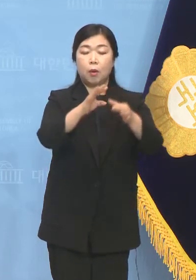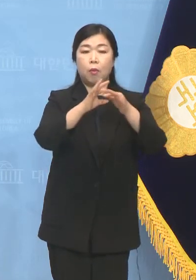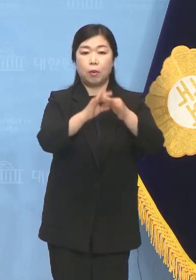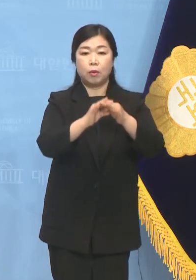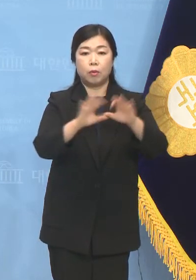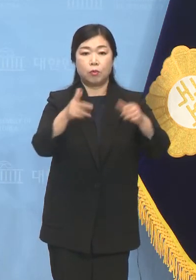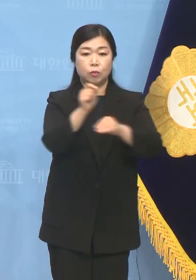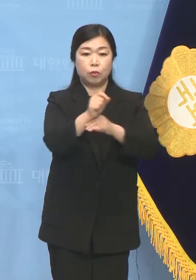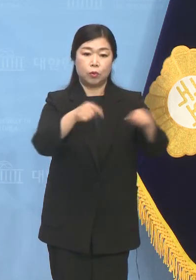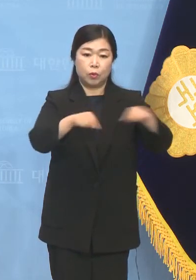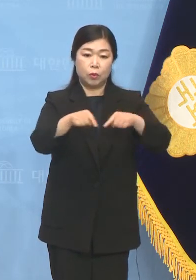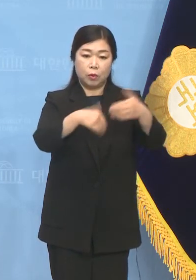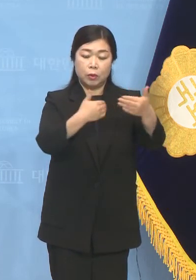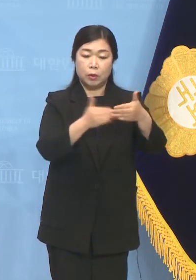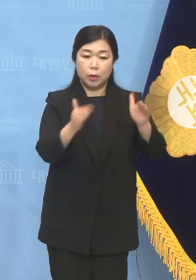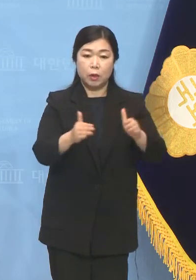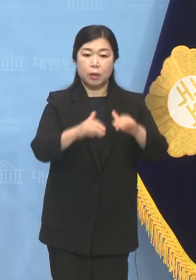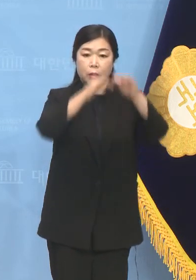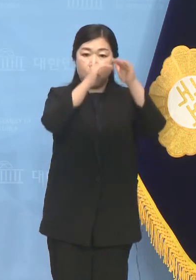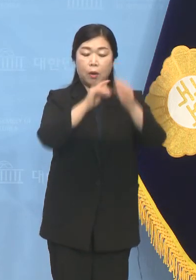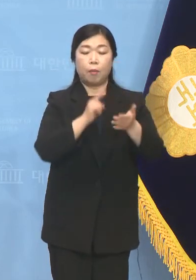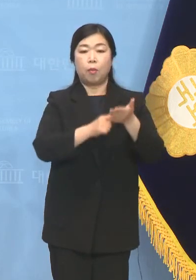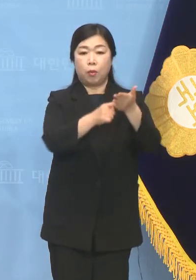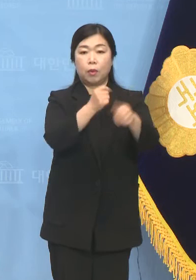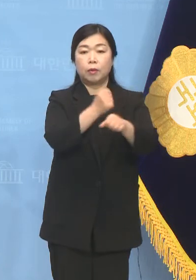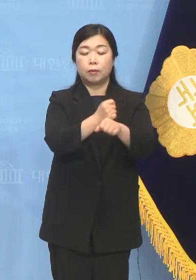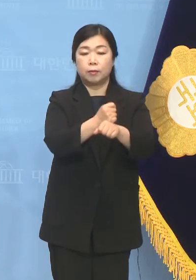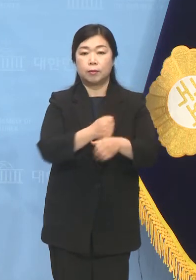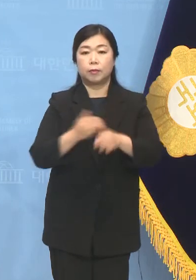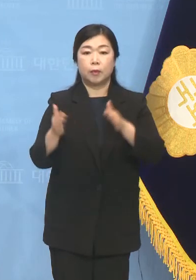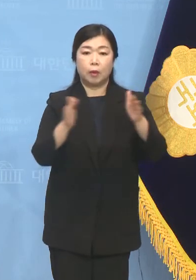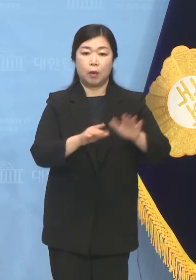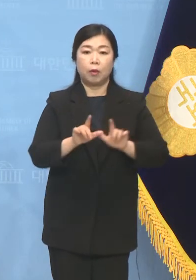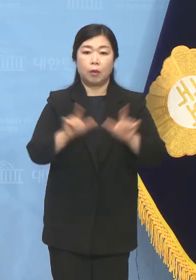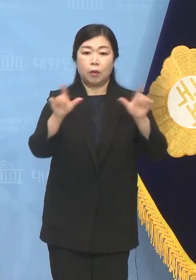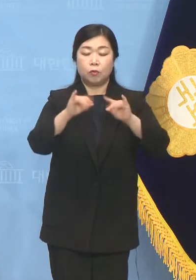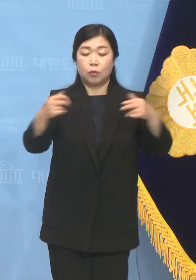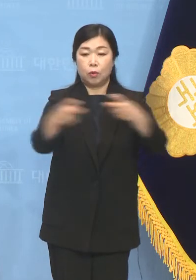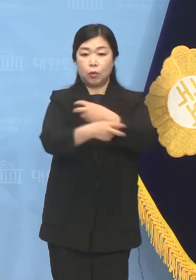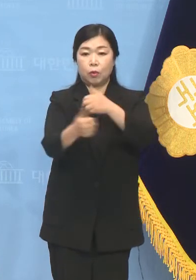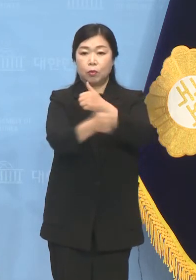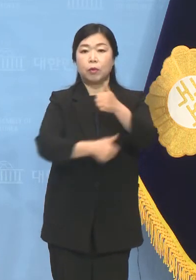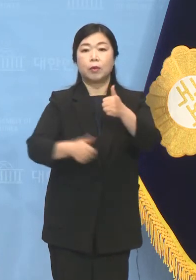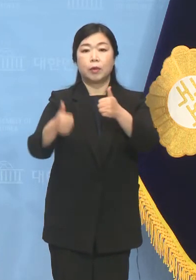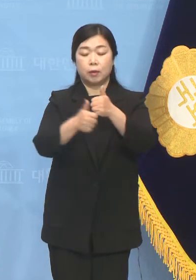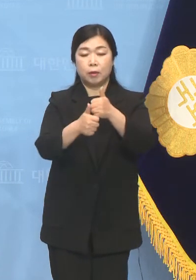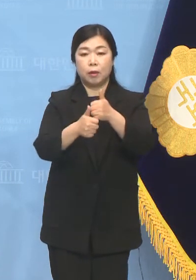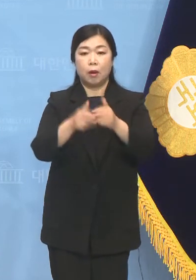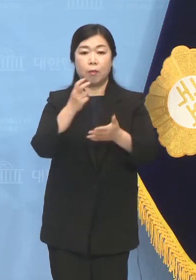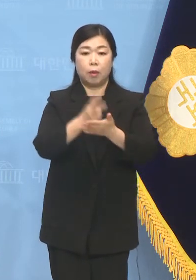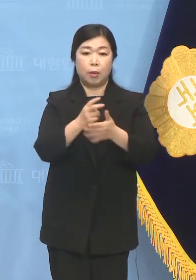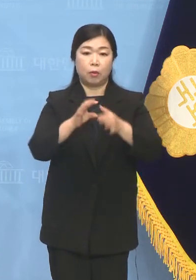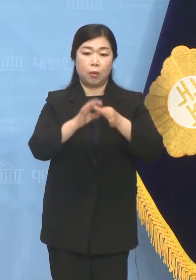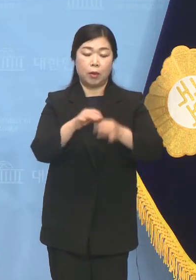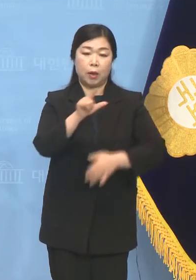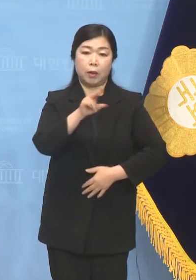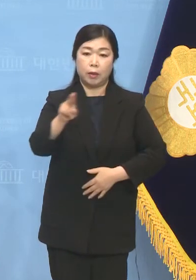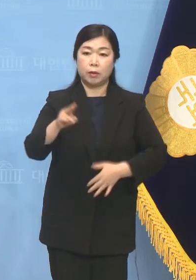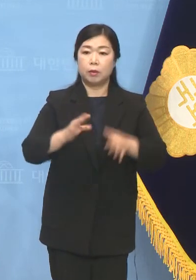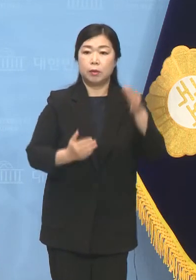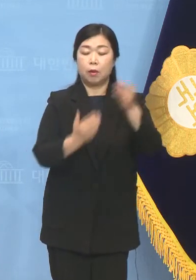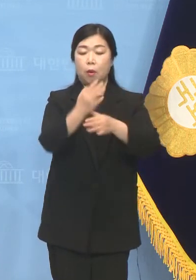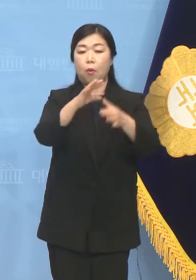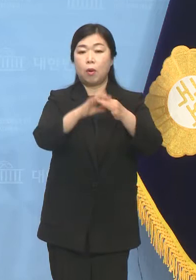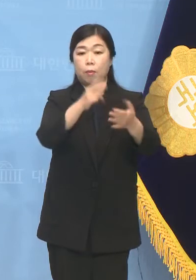관련 국무조정실 현안 보고를 진행하고 같은 날 국토교통위원회에서 법안 소위에서 LH 사건